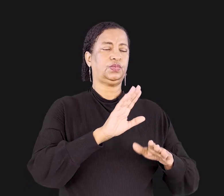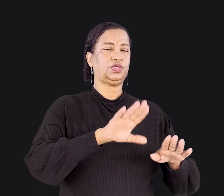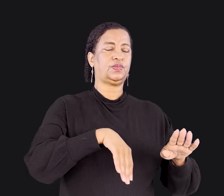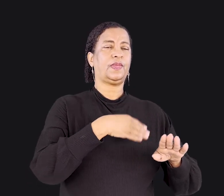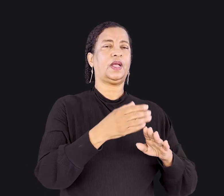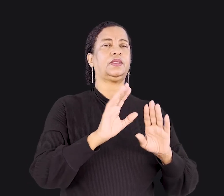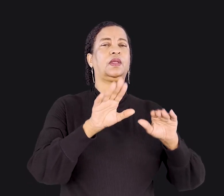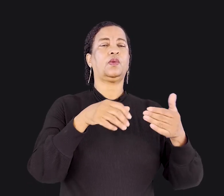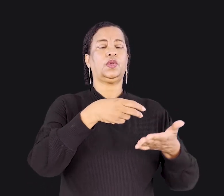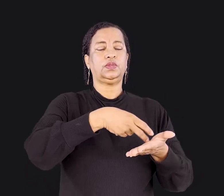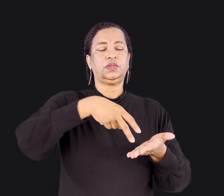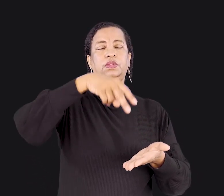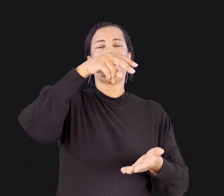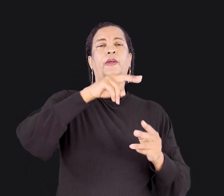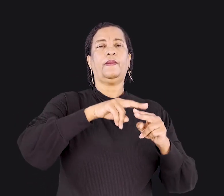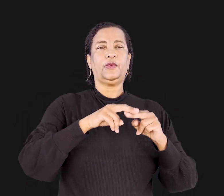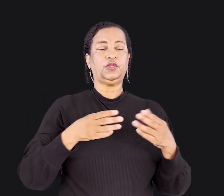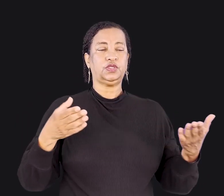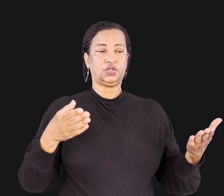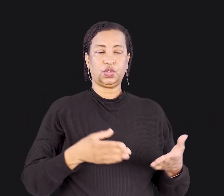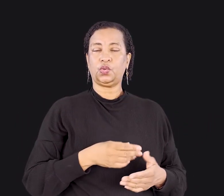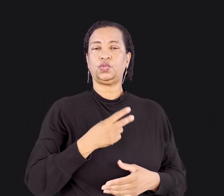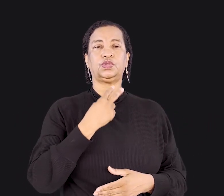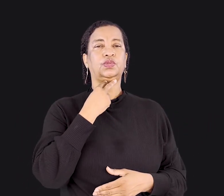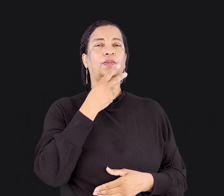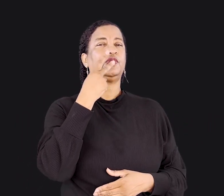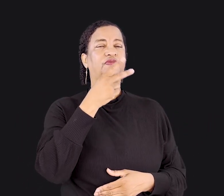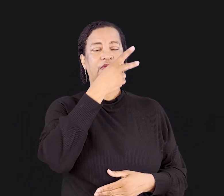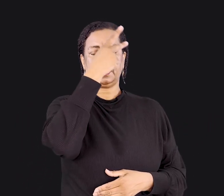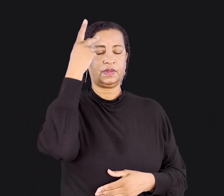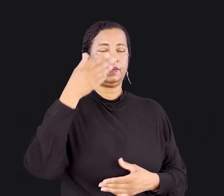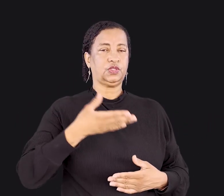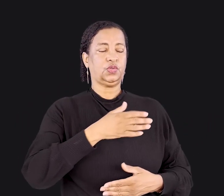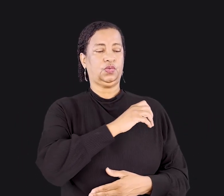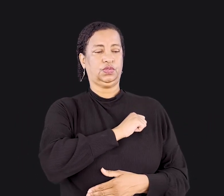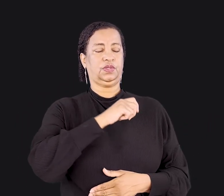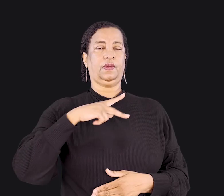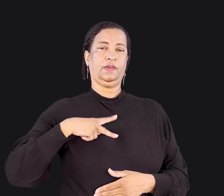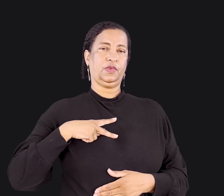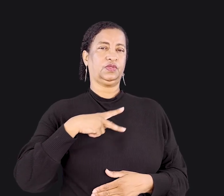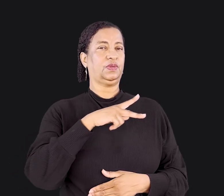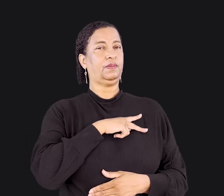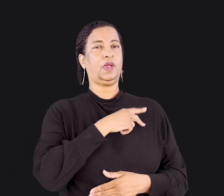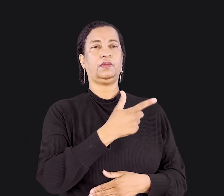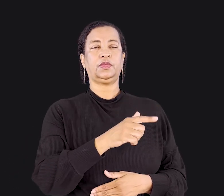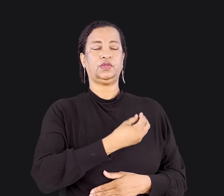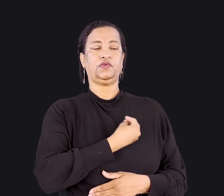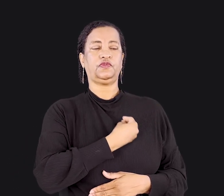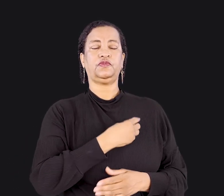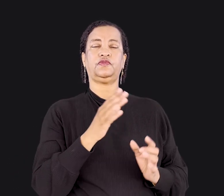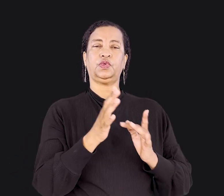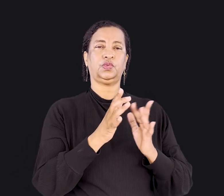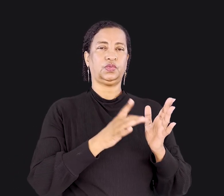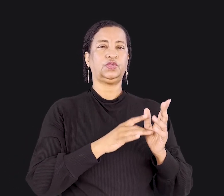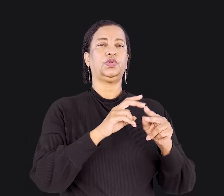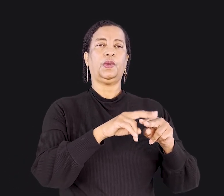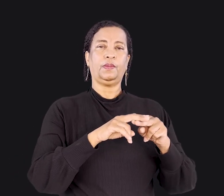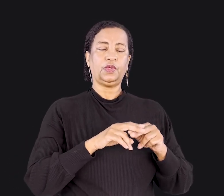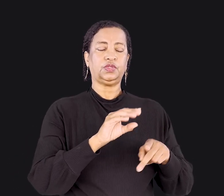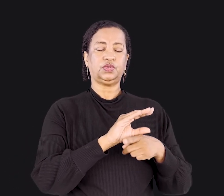não está certo chamar uma pessoa dos dias de hoje de apóstolo. Muito bem, Paulo não tinha vivido com Jesus e por isso aqueles coríntios